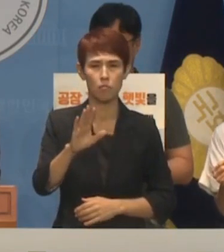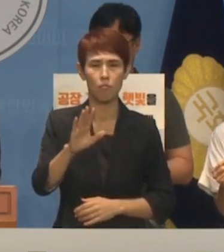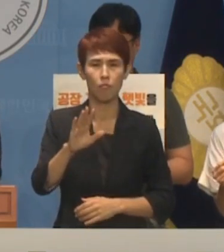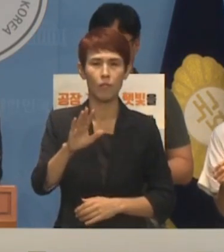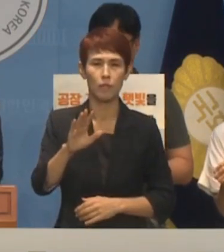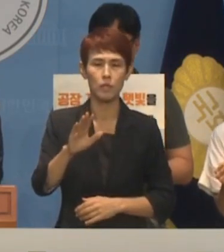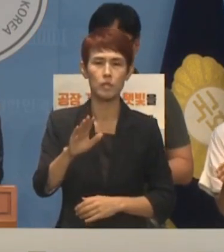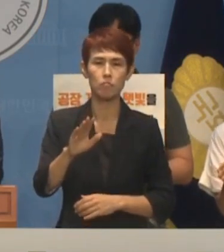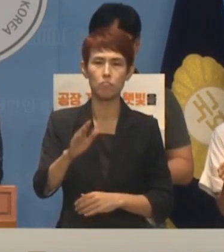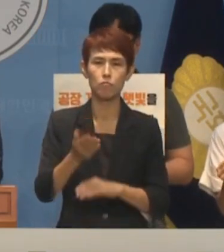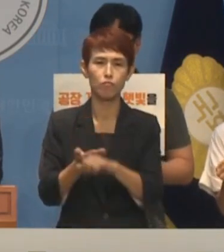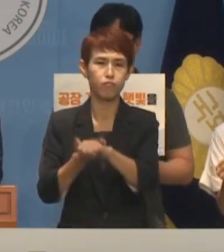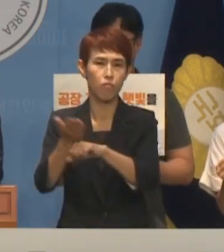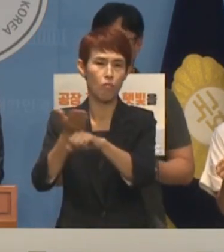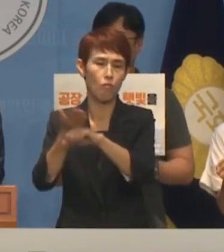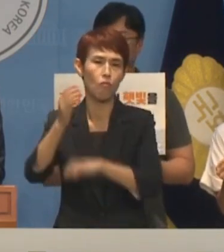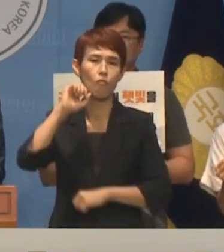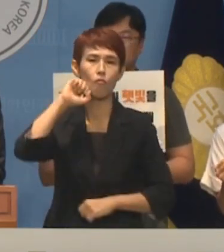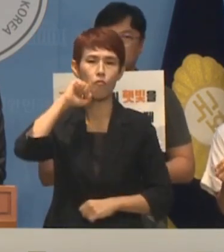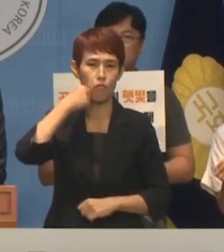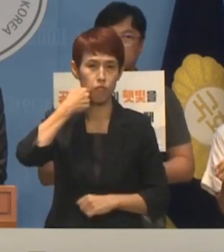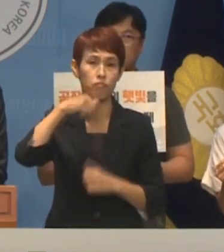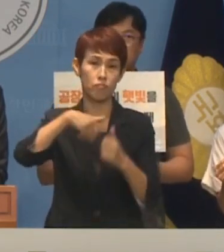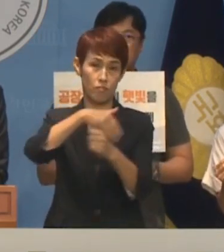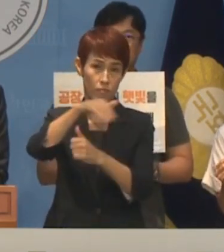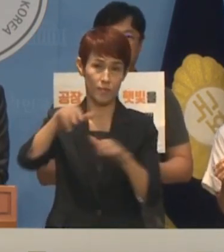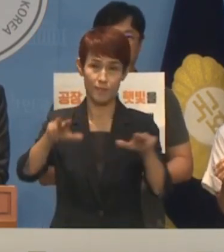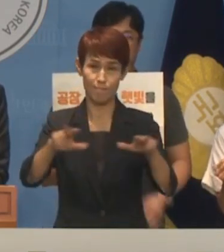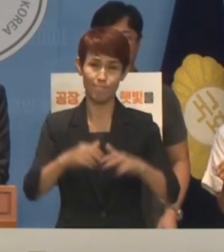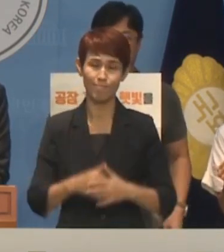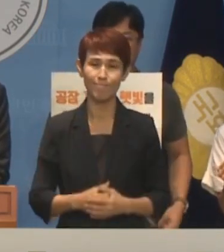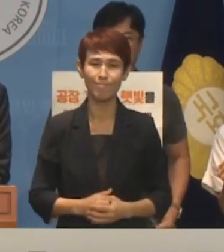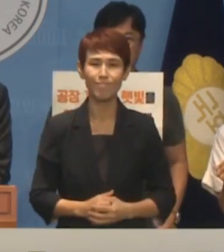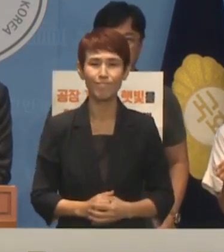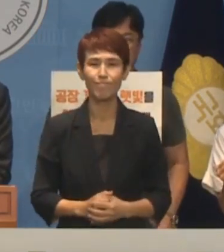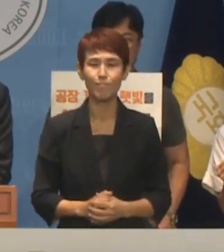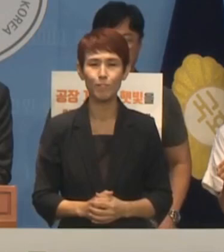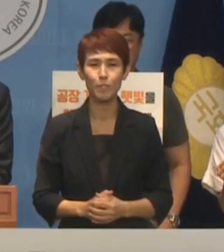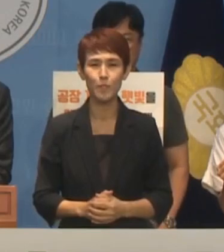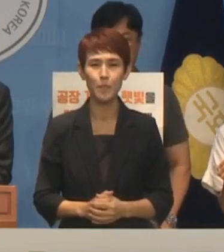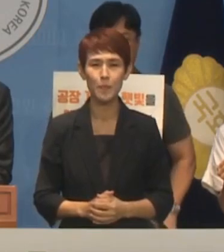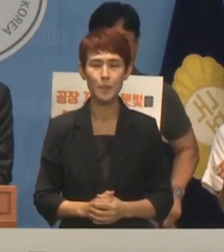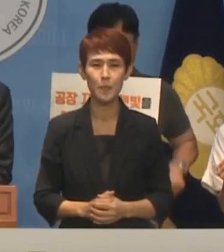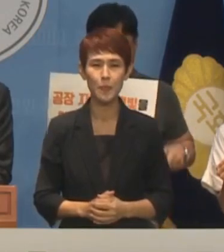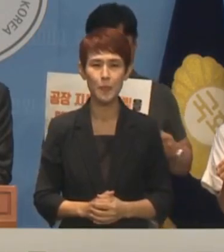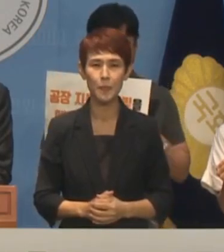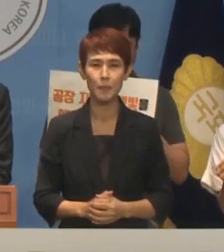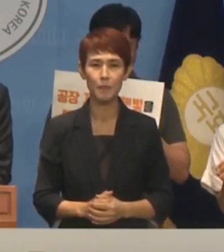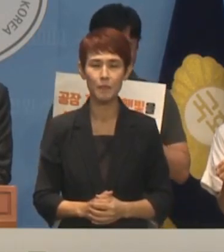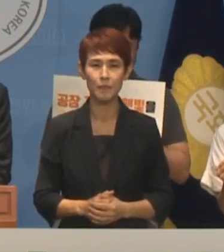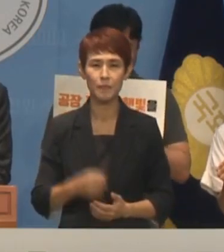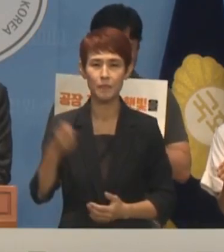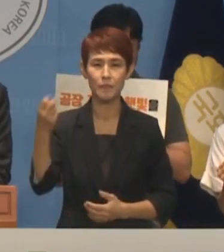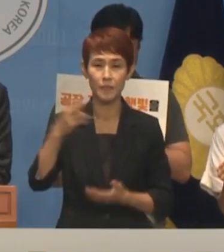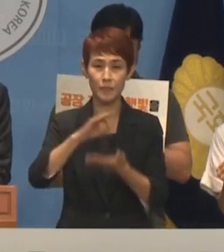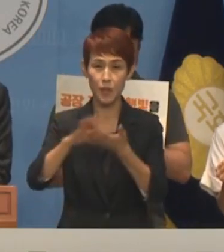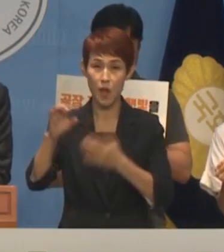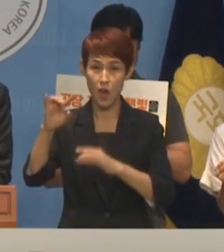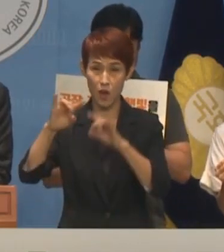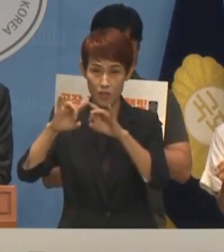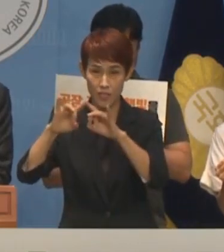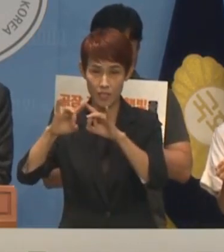무역 질서로 환경이 점점 더 빠르게 바뀌고 있습니다. 특히 재생에너지의